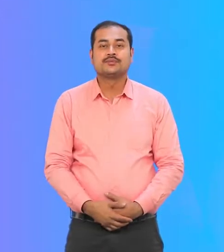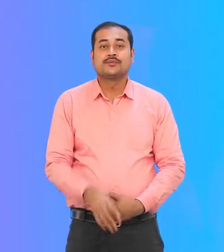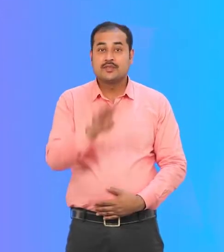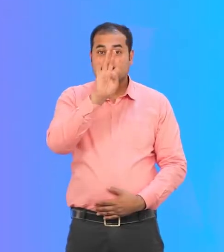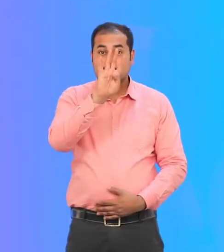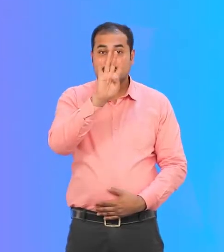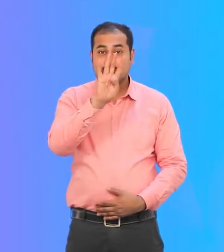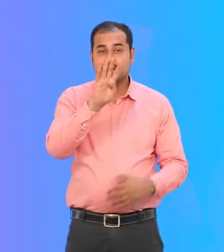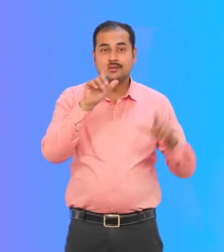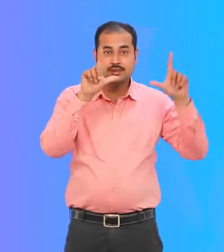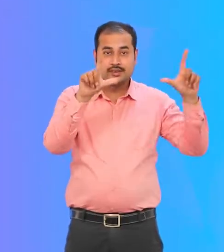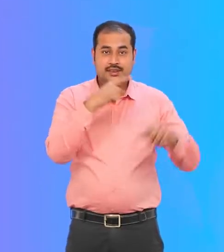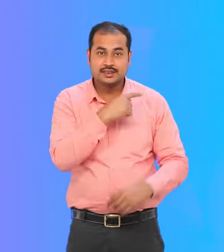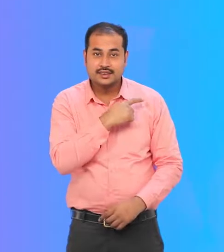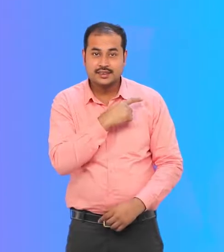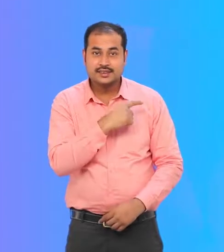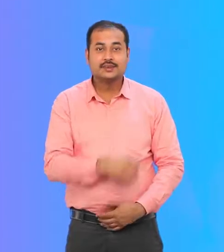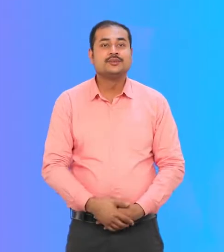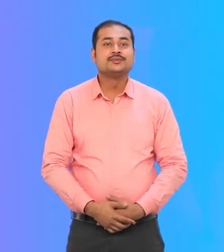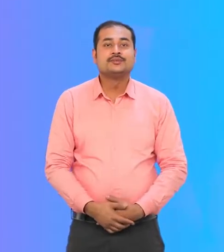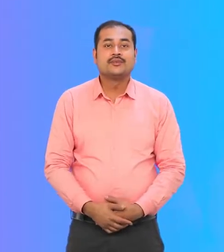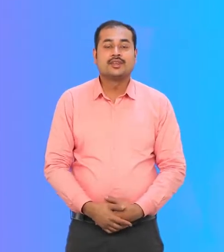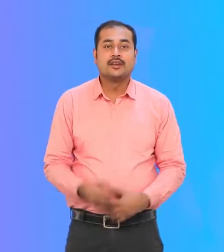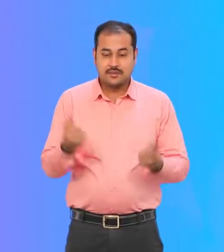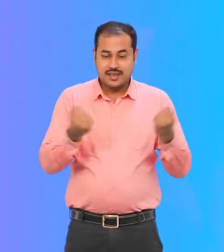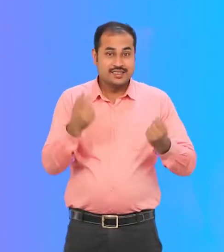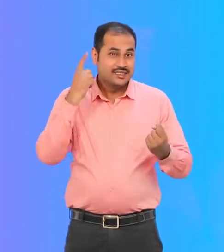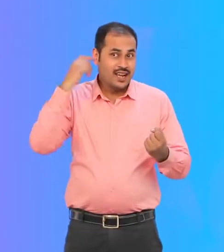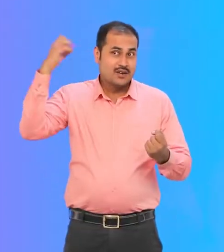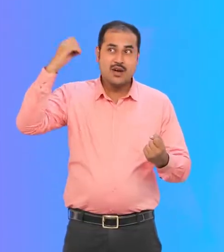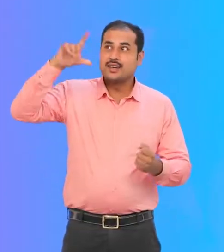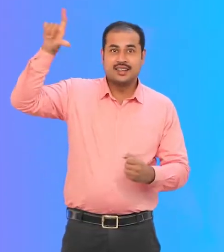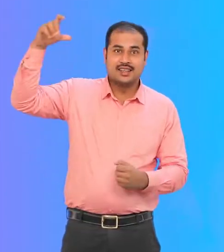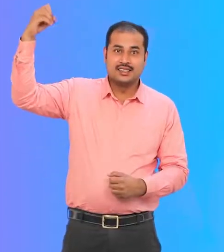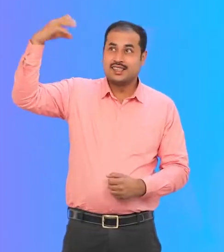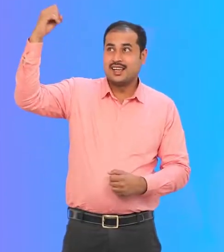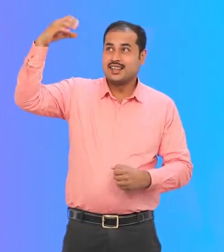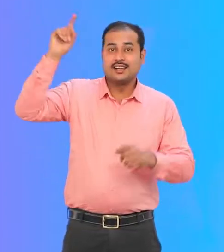कि चौथे चित्र में स्पीकर के साथ लगा इलेक्ट्रॉनिक डिस्प्ले दिखाया गया है